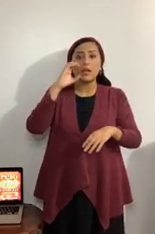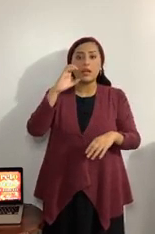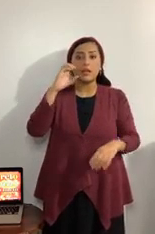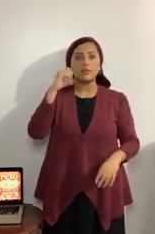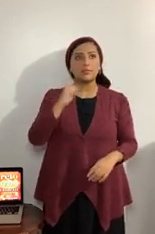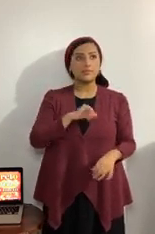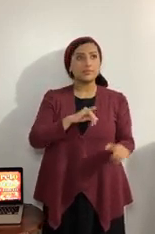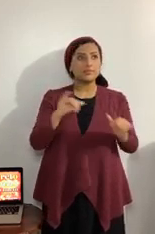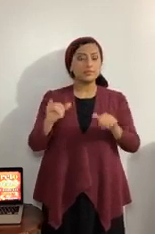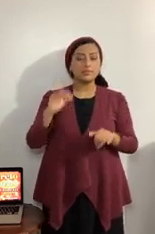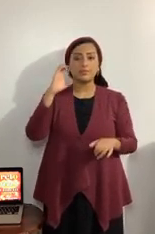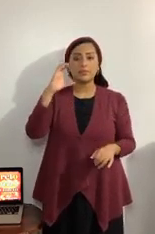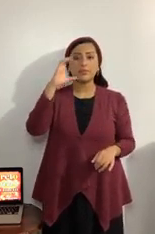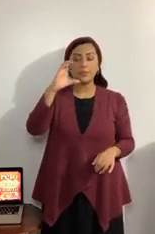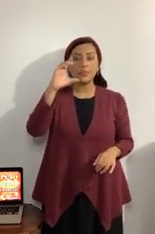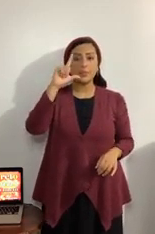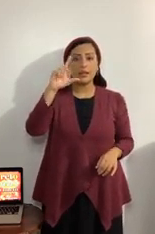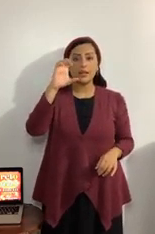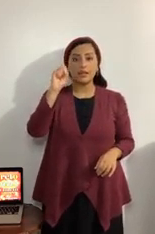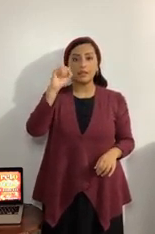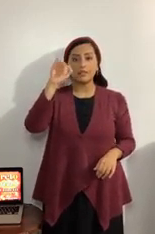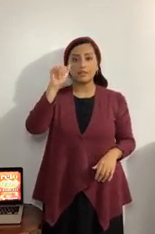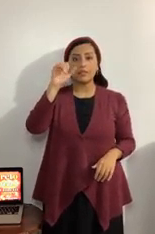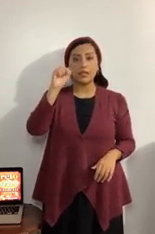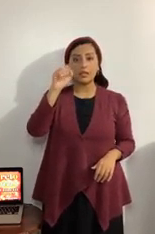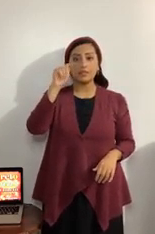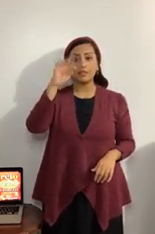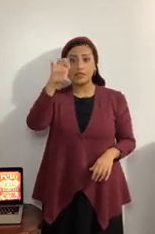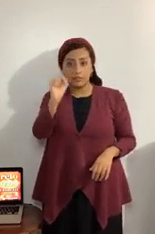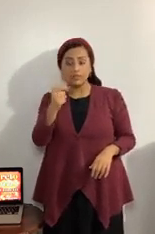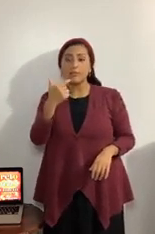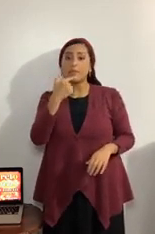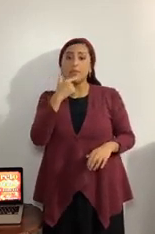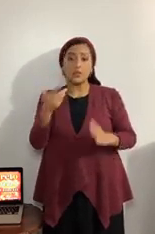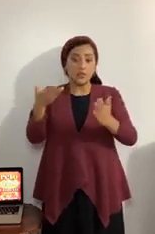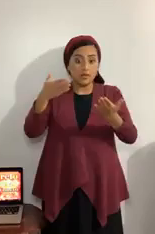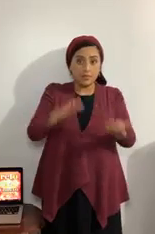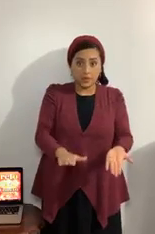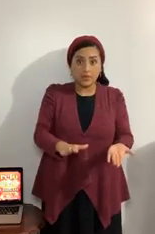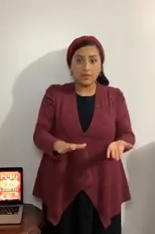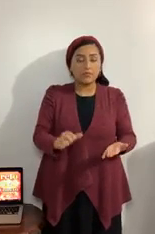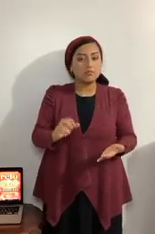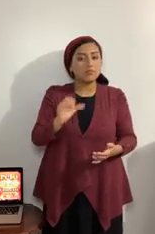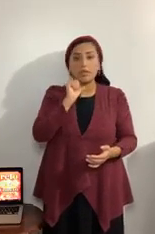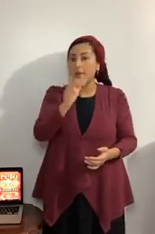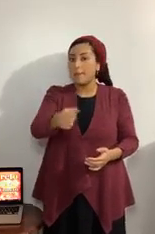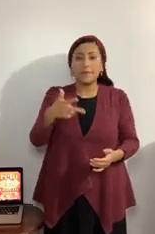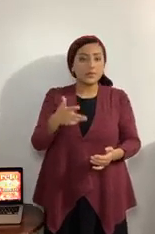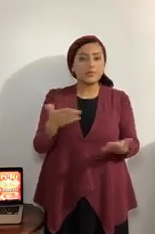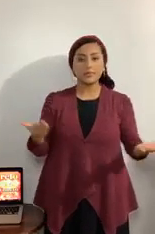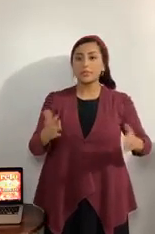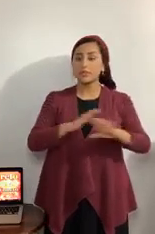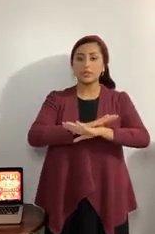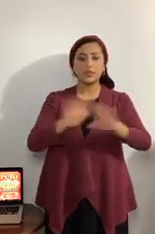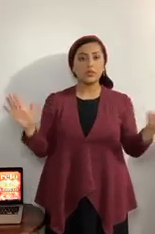9, dice que los muertos ya no tienen parte ni suerte, no tienen nada que ver aquí con todo lo que se hace debajo del sol. Eso está en